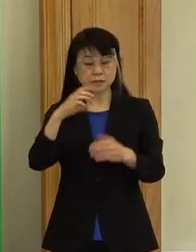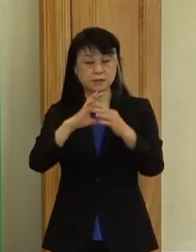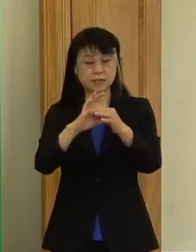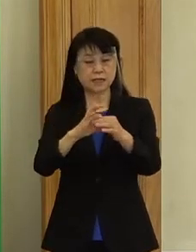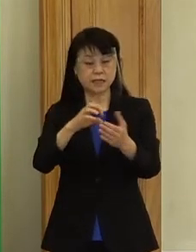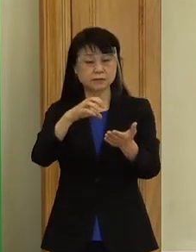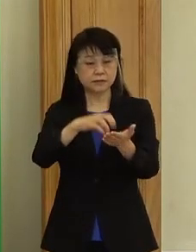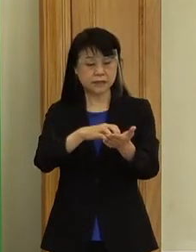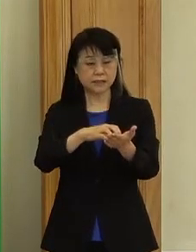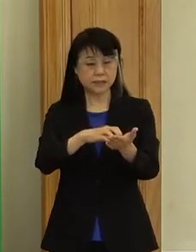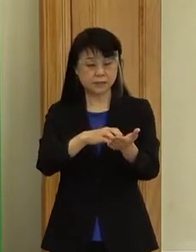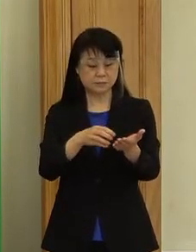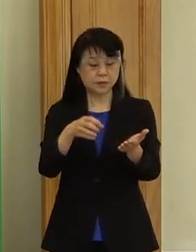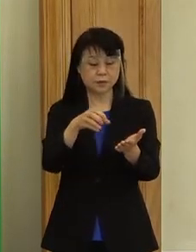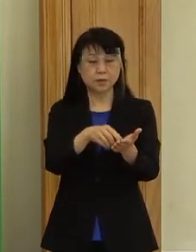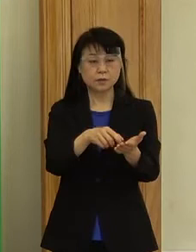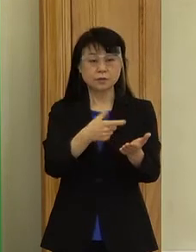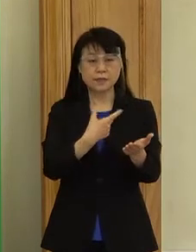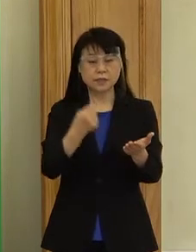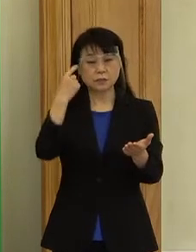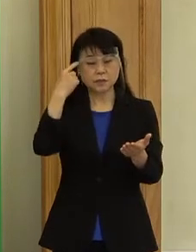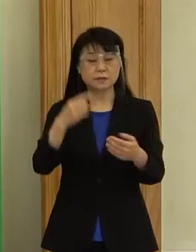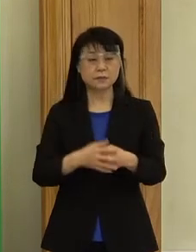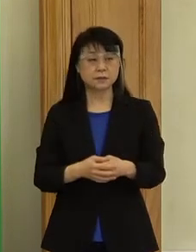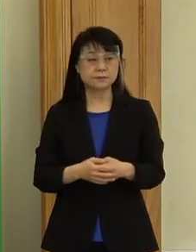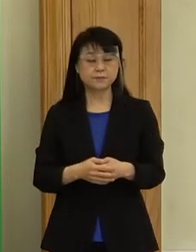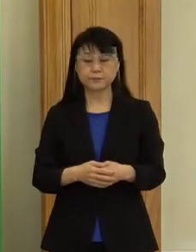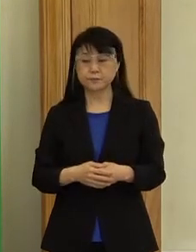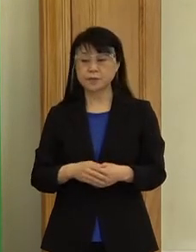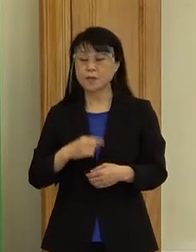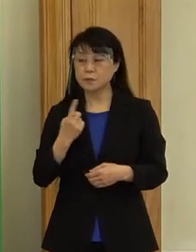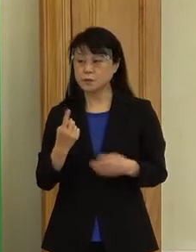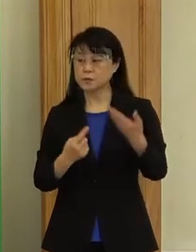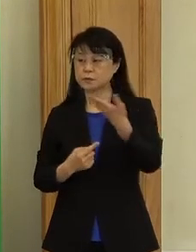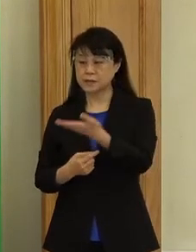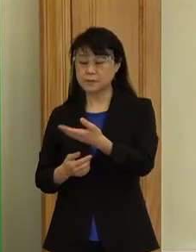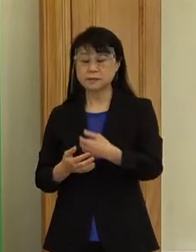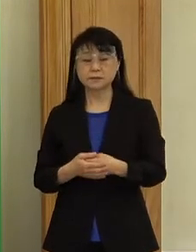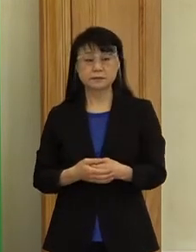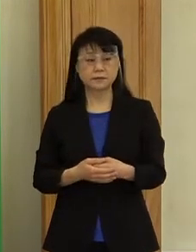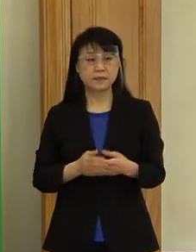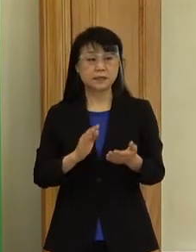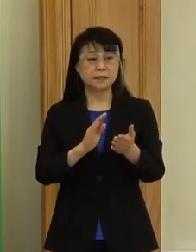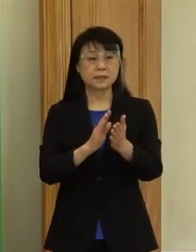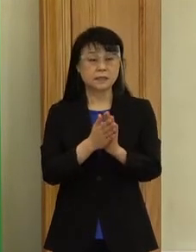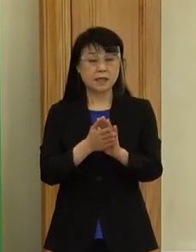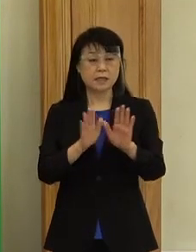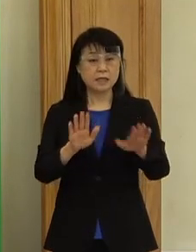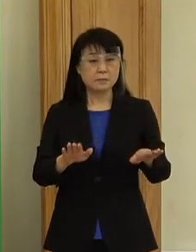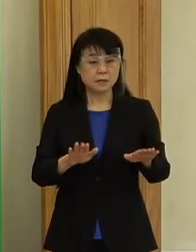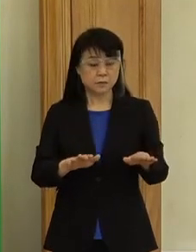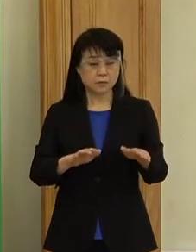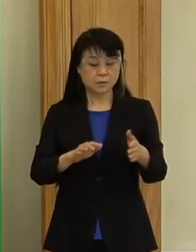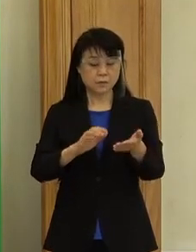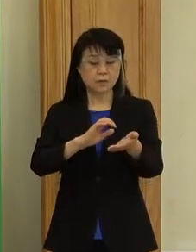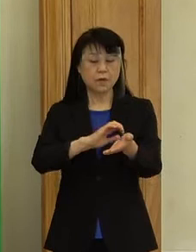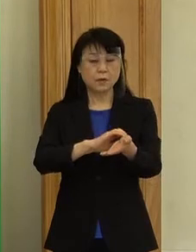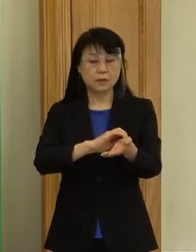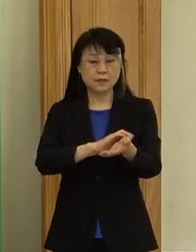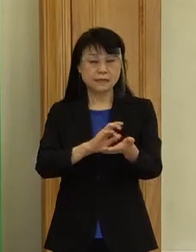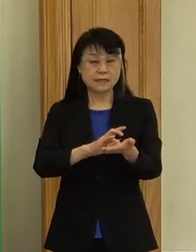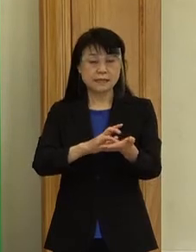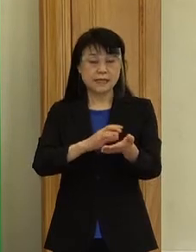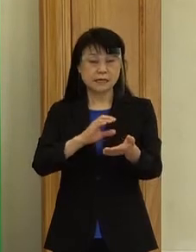。 あともう1点なんですけれども、県などはその今の医薬品産業をですね、1兆円産業